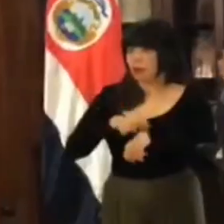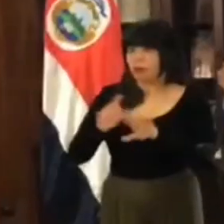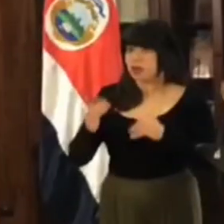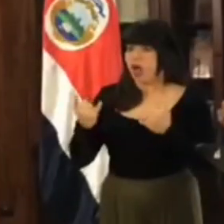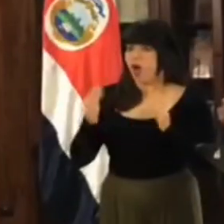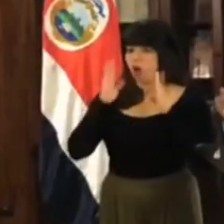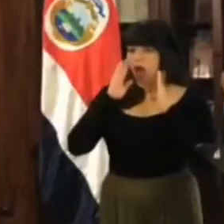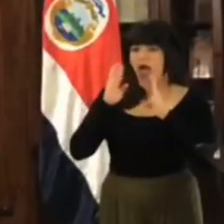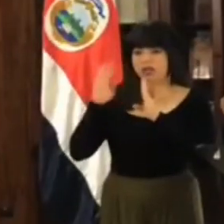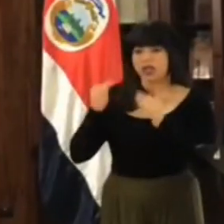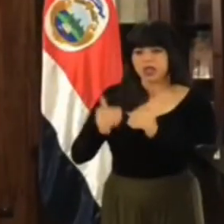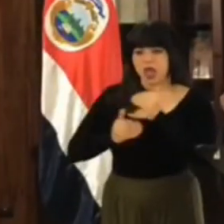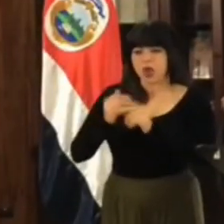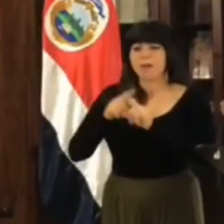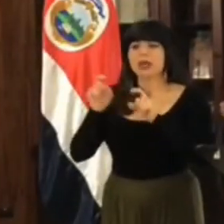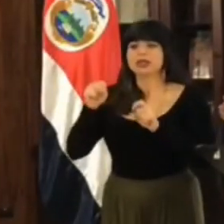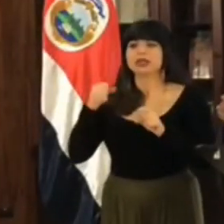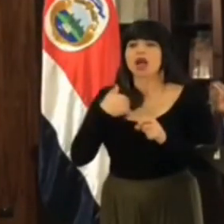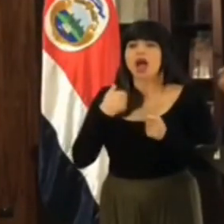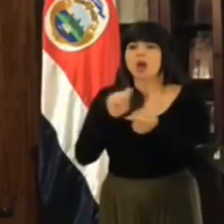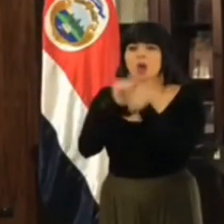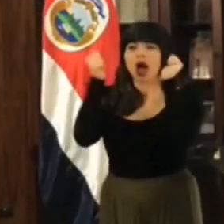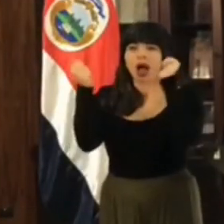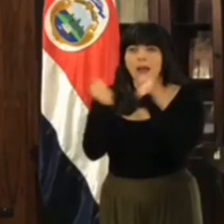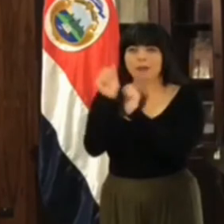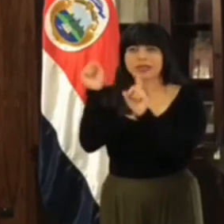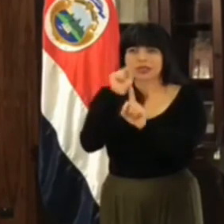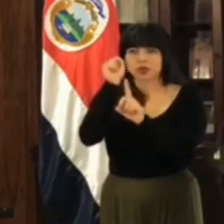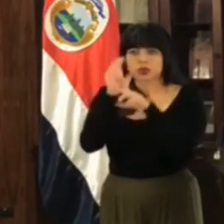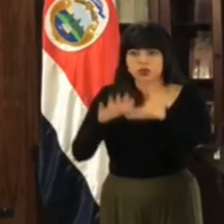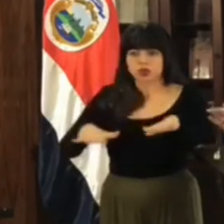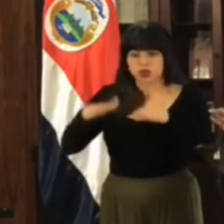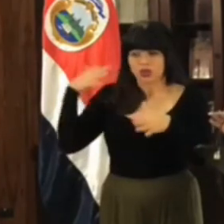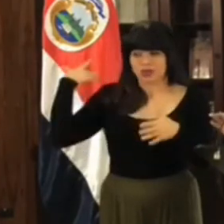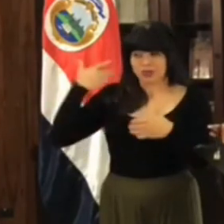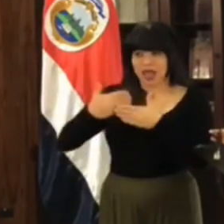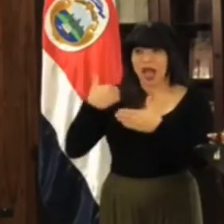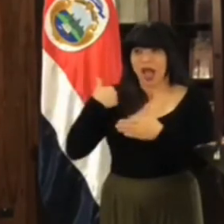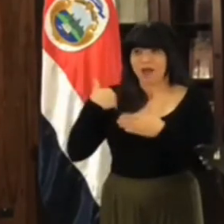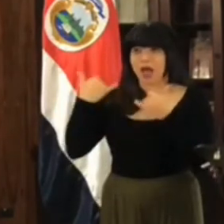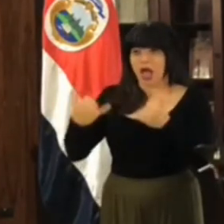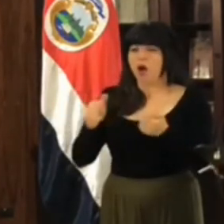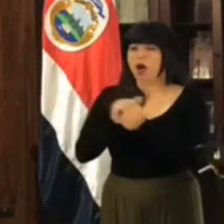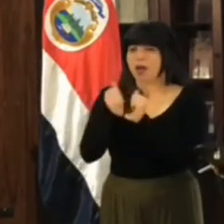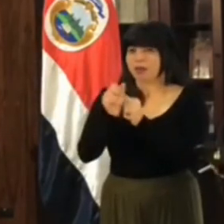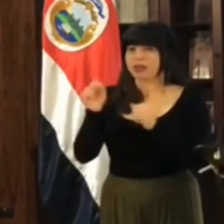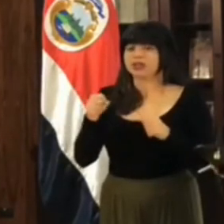atendiéndolo, pero que sí hay una modificación de la situación que teníamos, definitivamente que la hay.